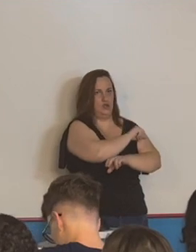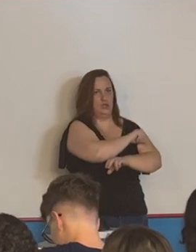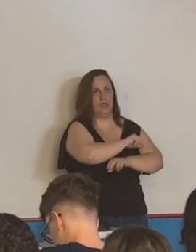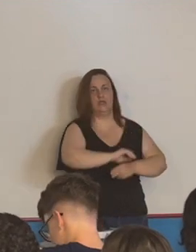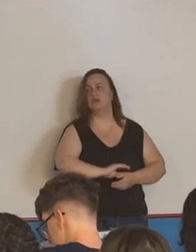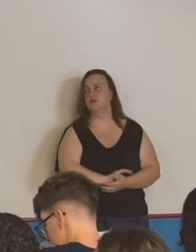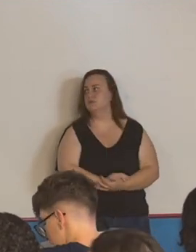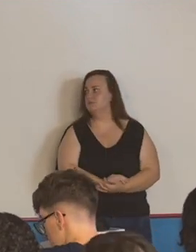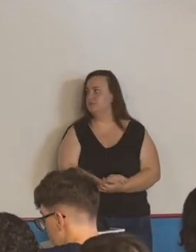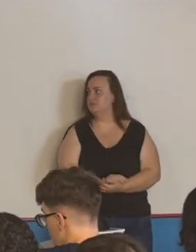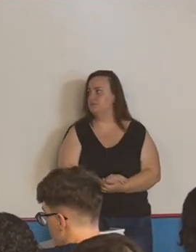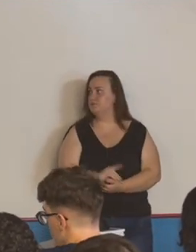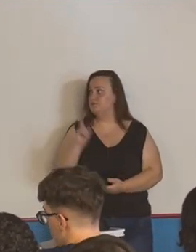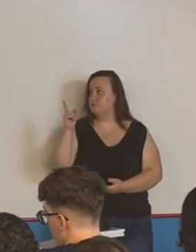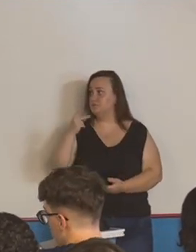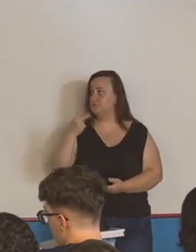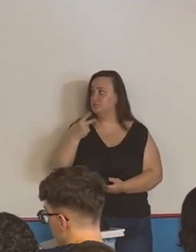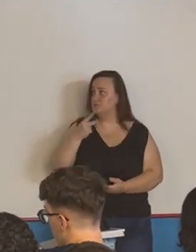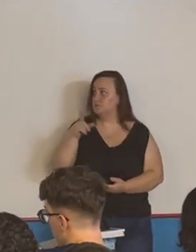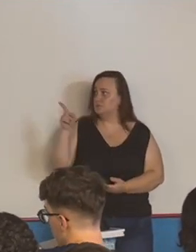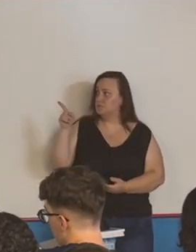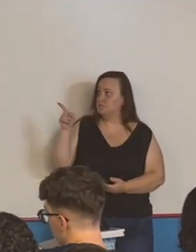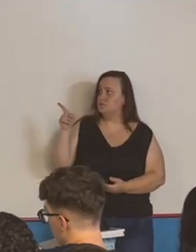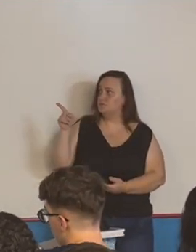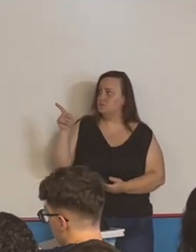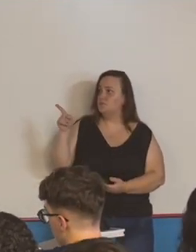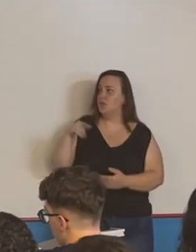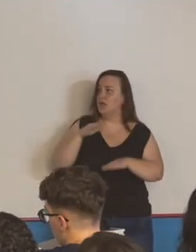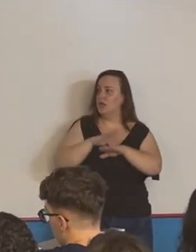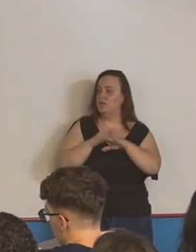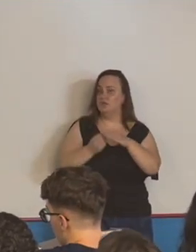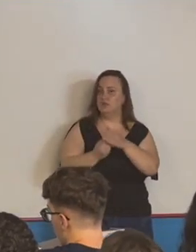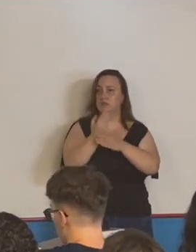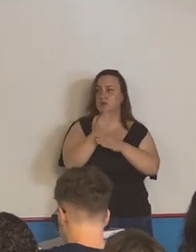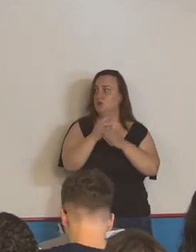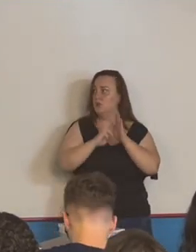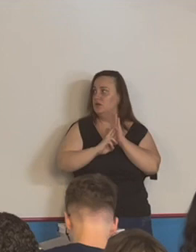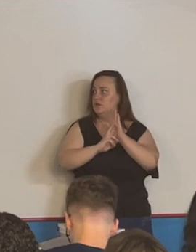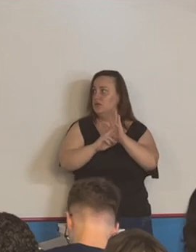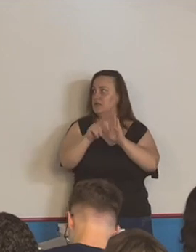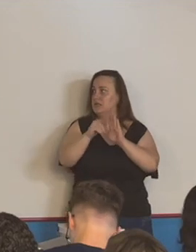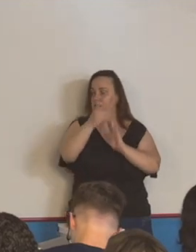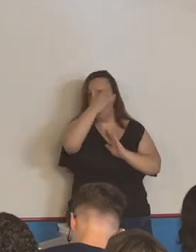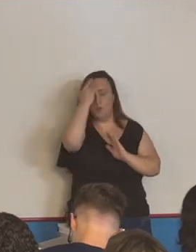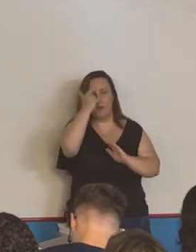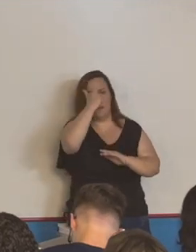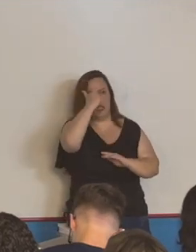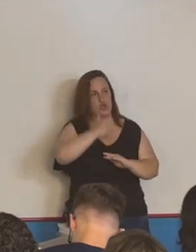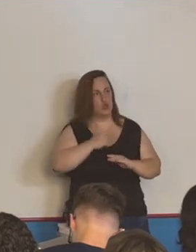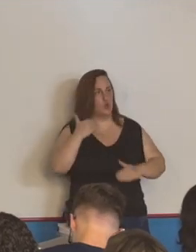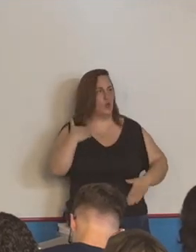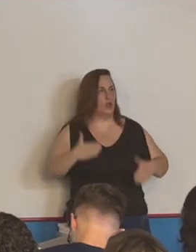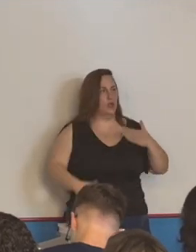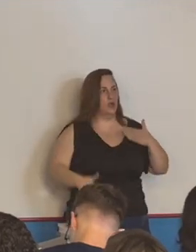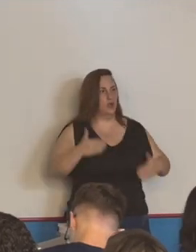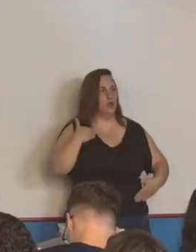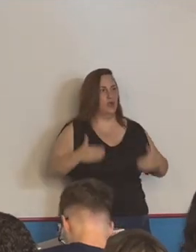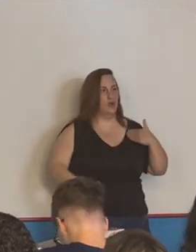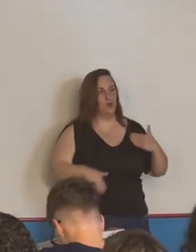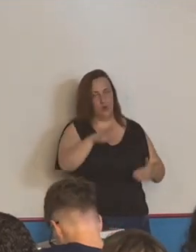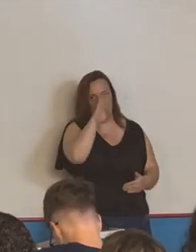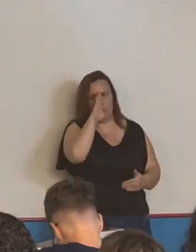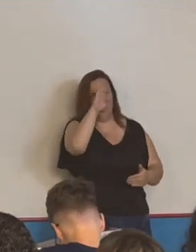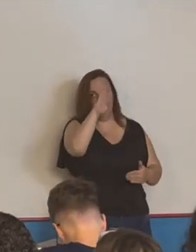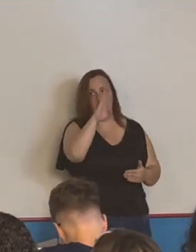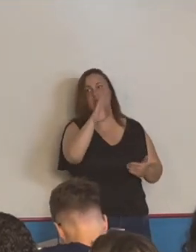Esse trabalho é o segundo trabalho que eu usei uma referência de um corpo, né, de uma pessoa, como a referência principal do trabalho,